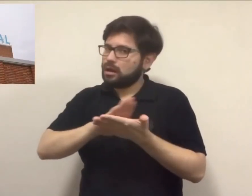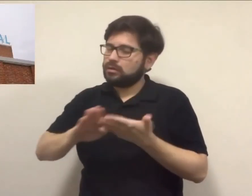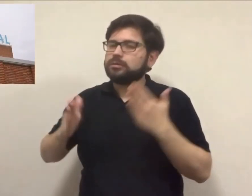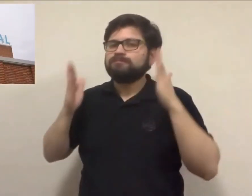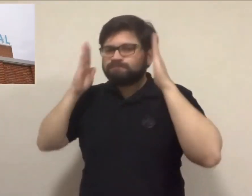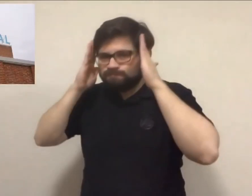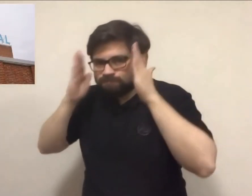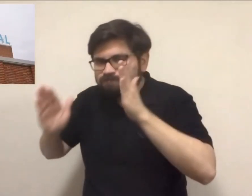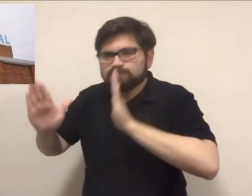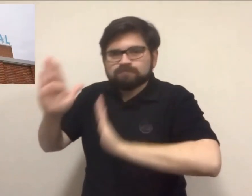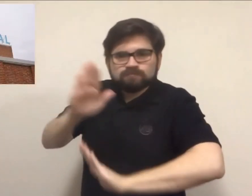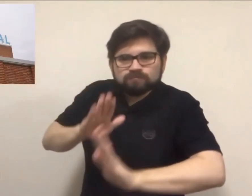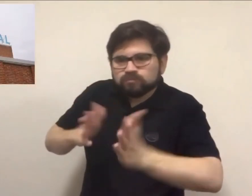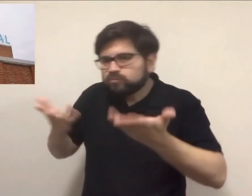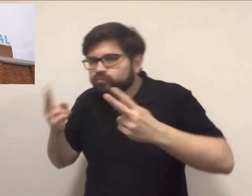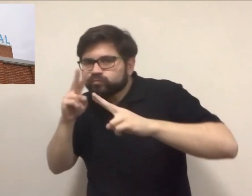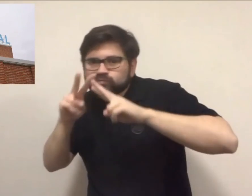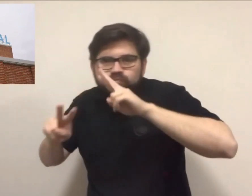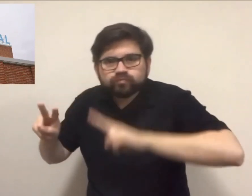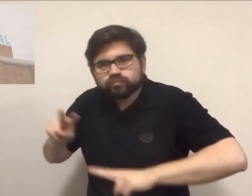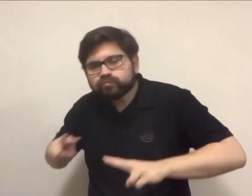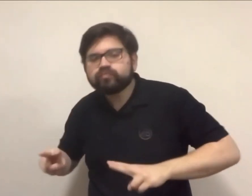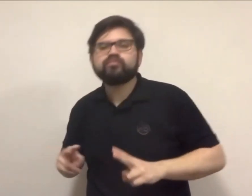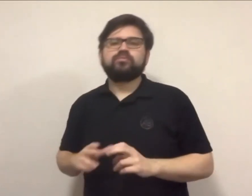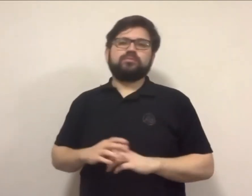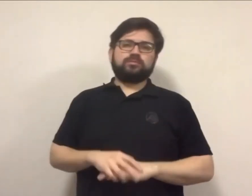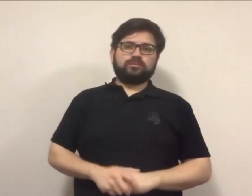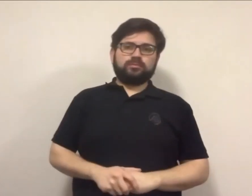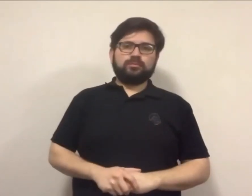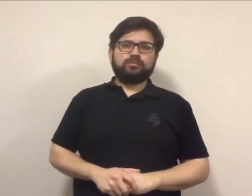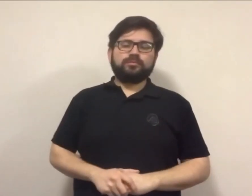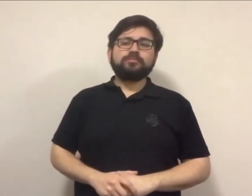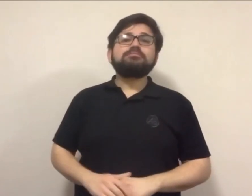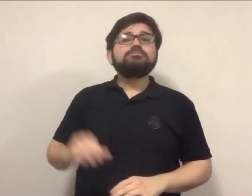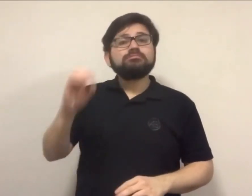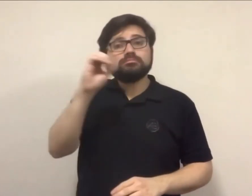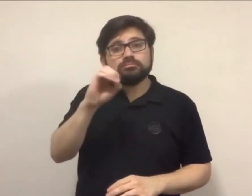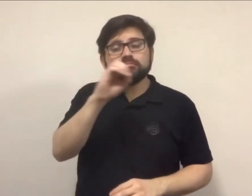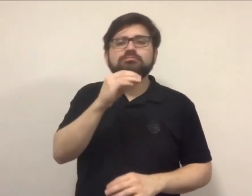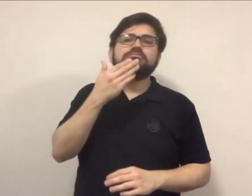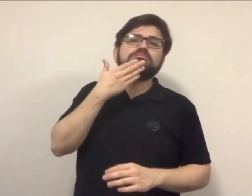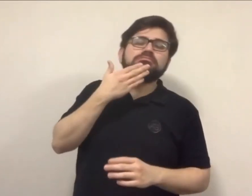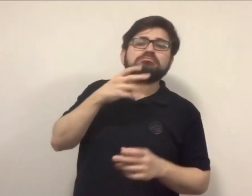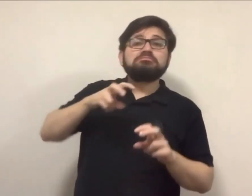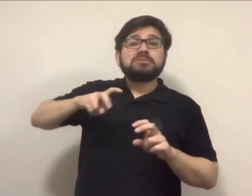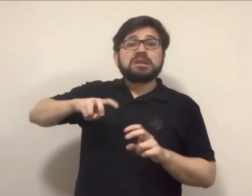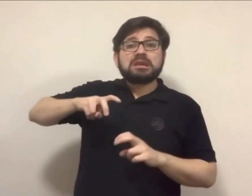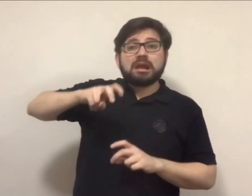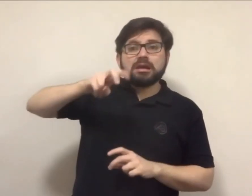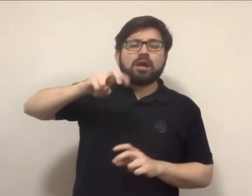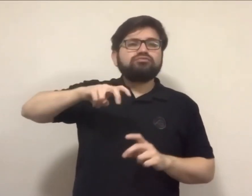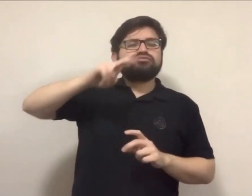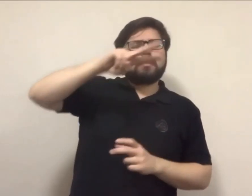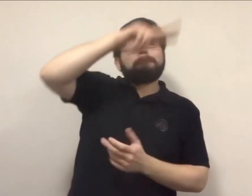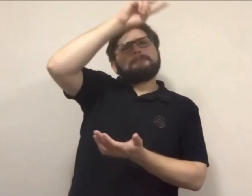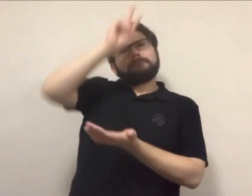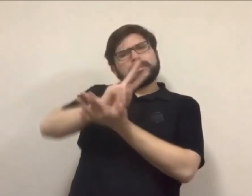hospital y no tienes que pagar por esa atención. Los médicos te van a ver y te van a